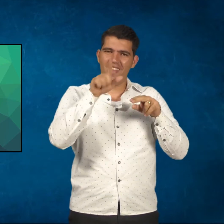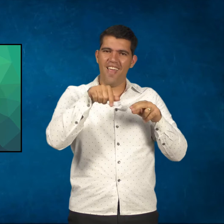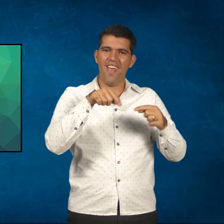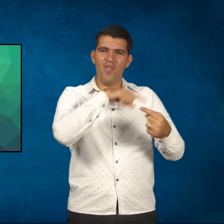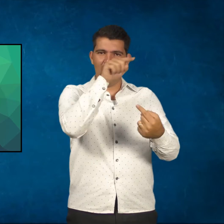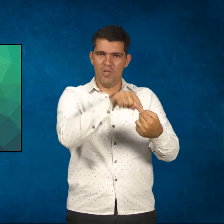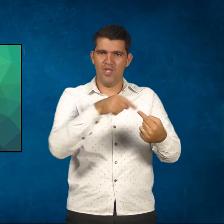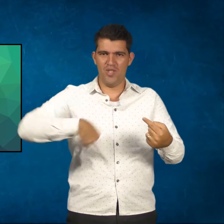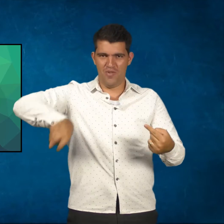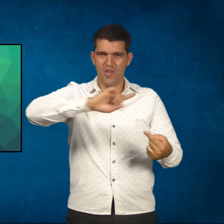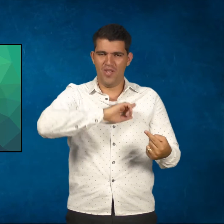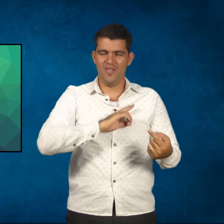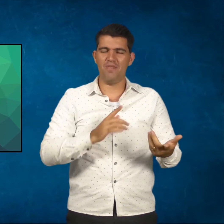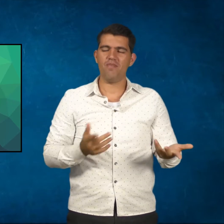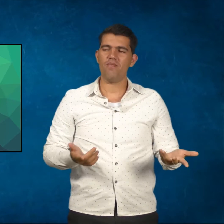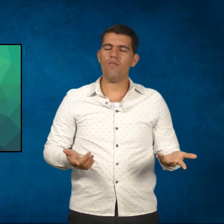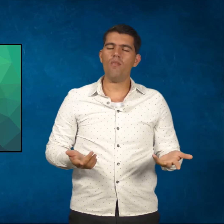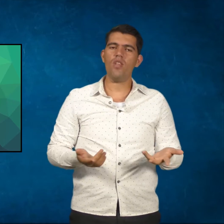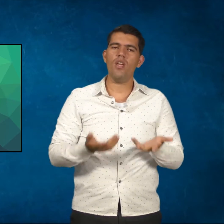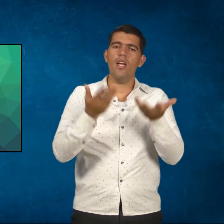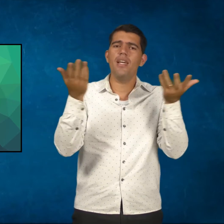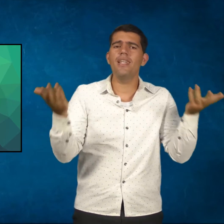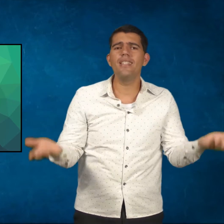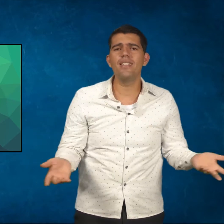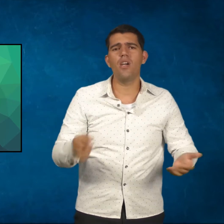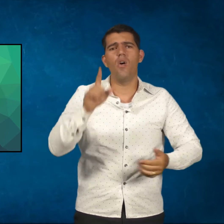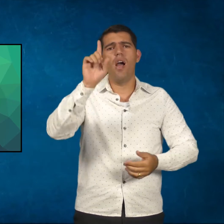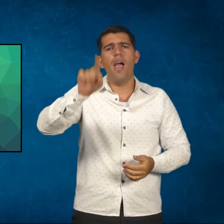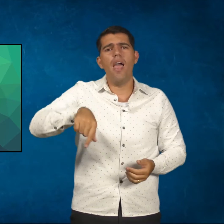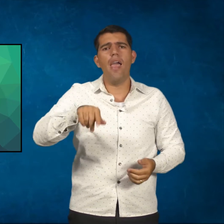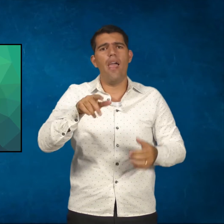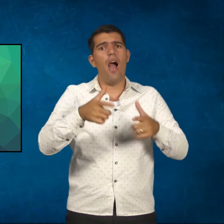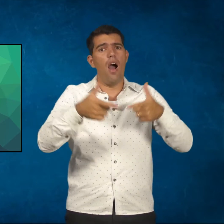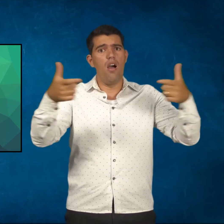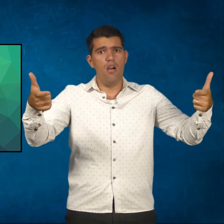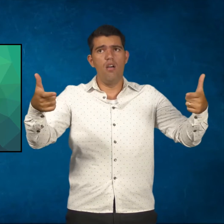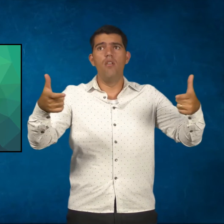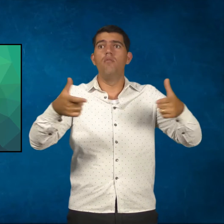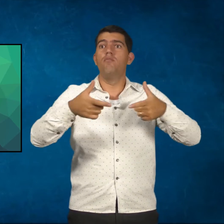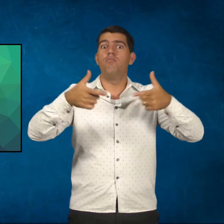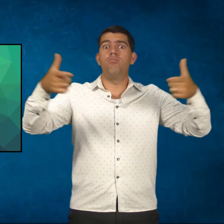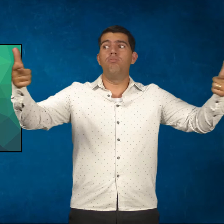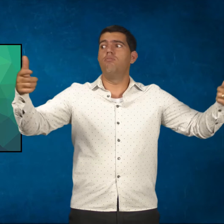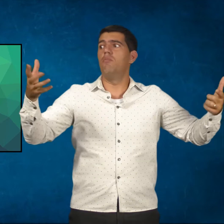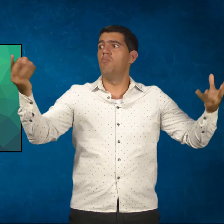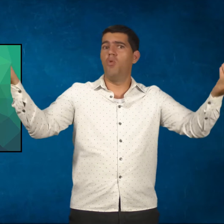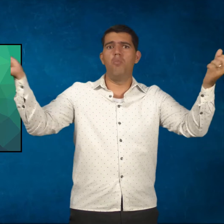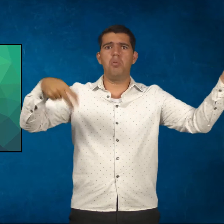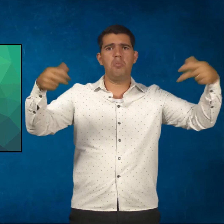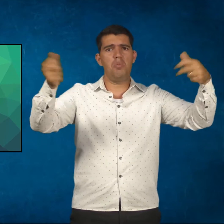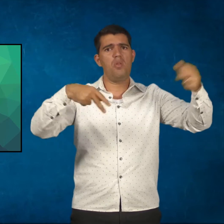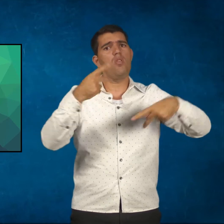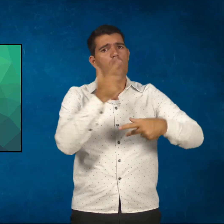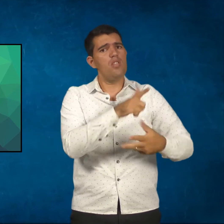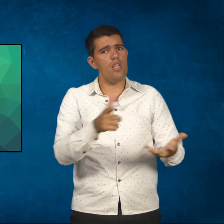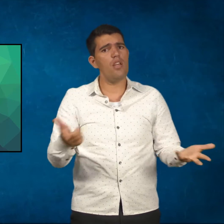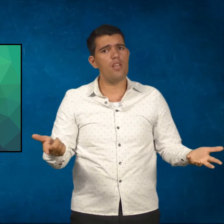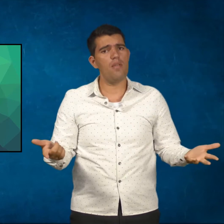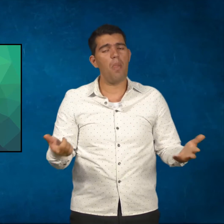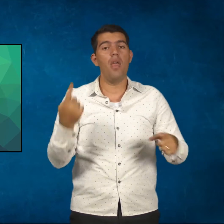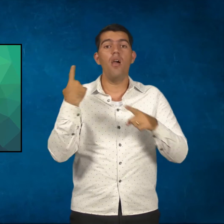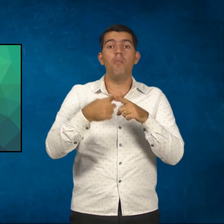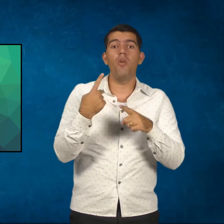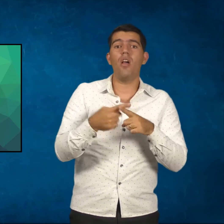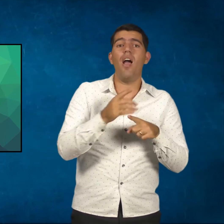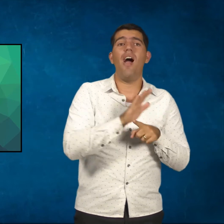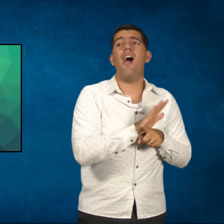foco. Bom, isso pelo menos em termos de alcance e de abrangência, especialmente porque